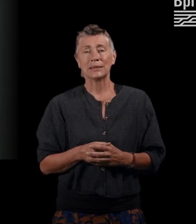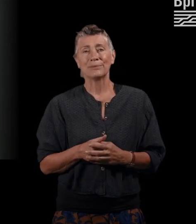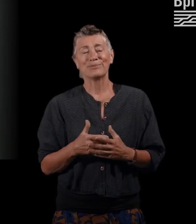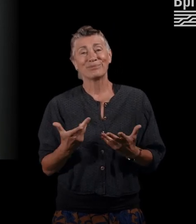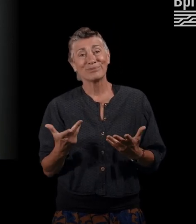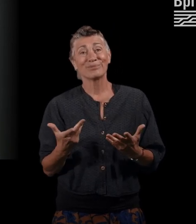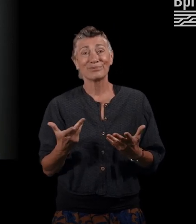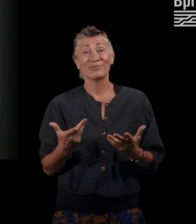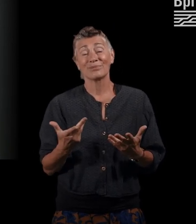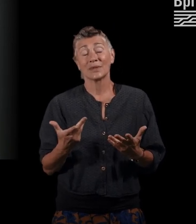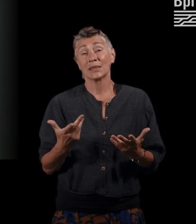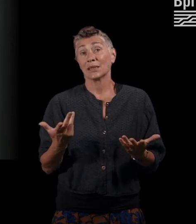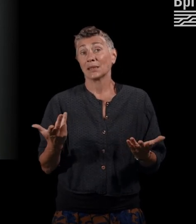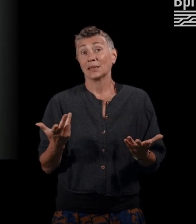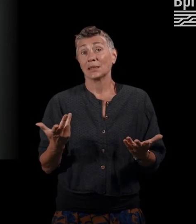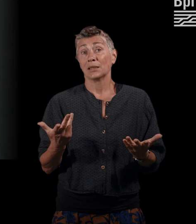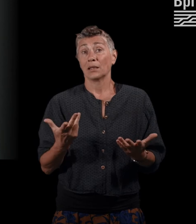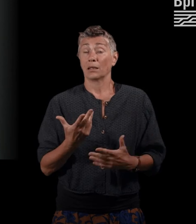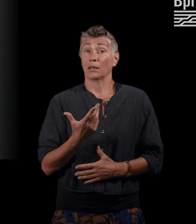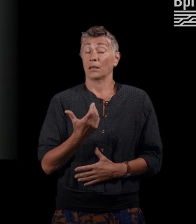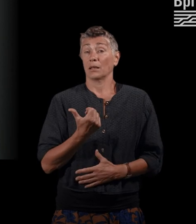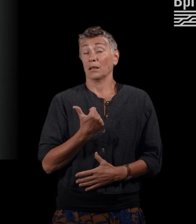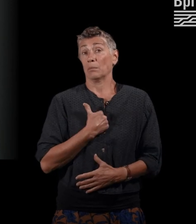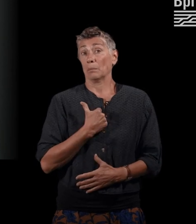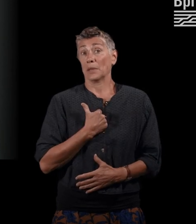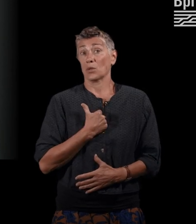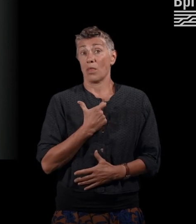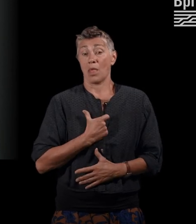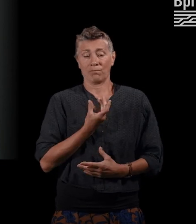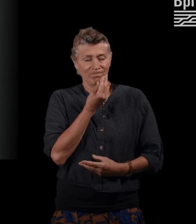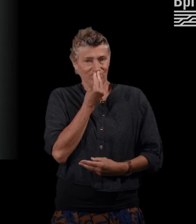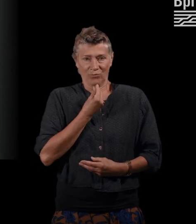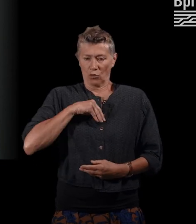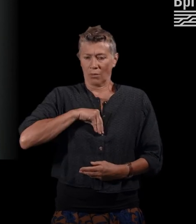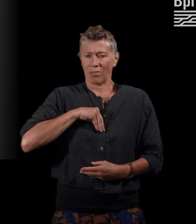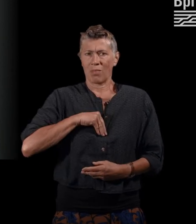après, c'est au niveau personnel, c'est tous les sentiments conflictuels